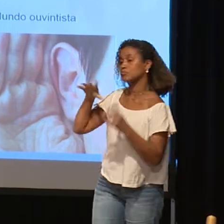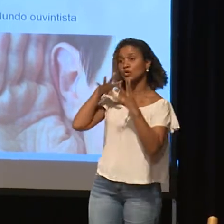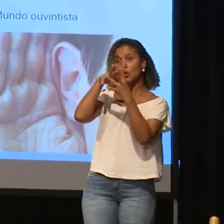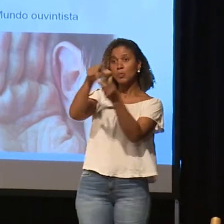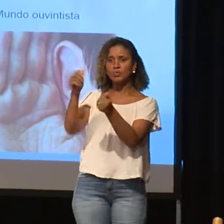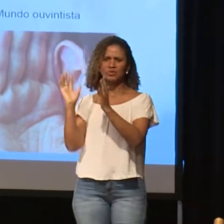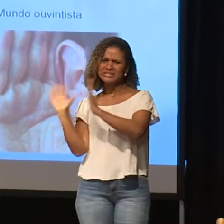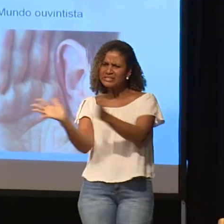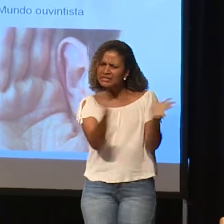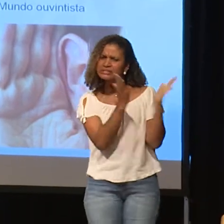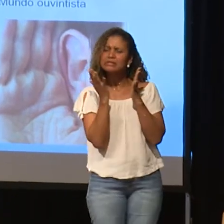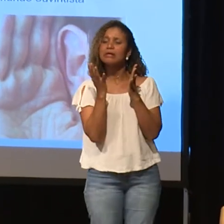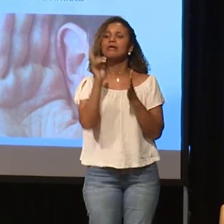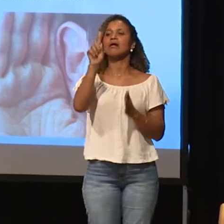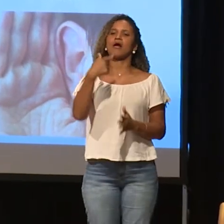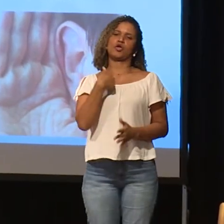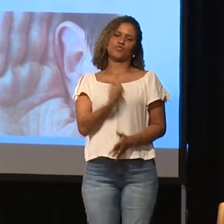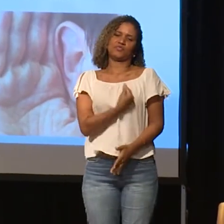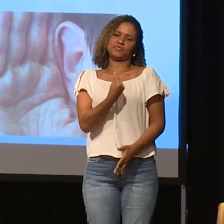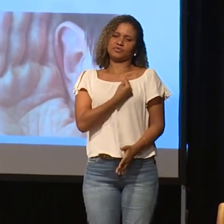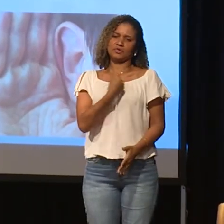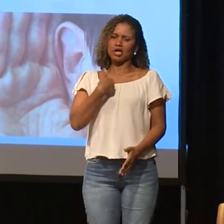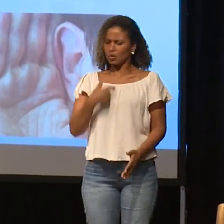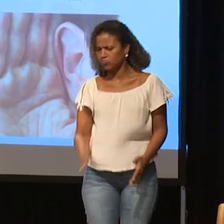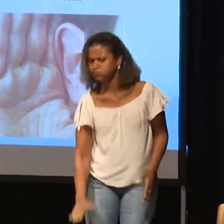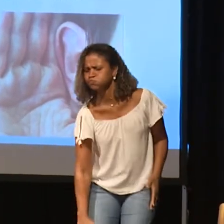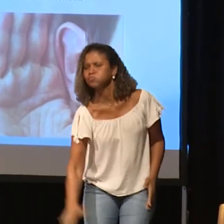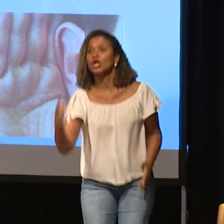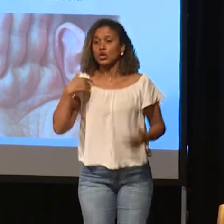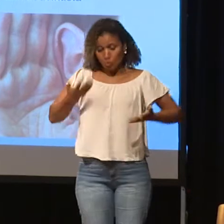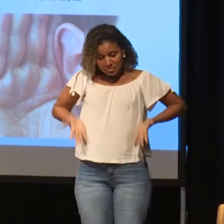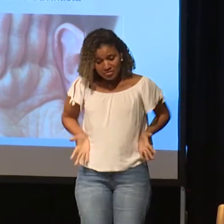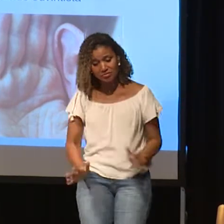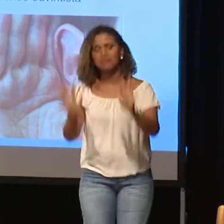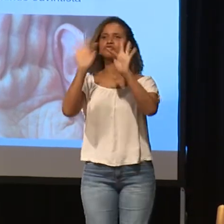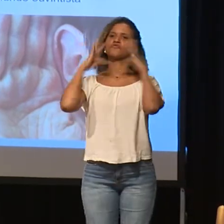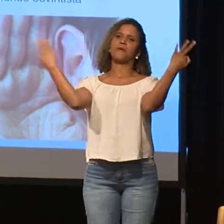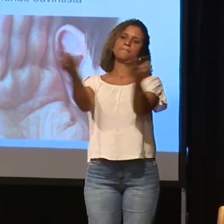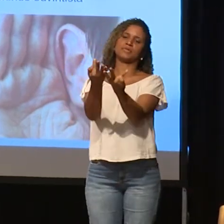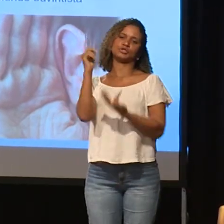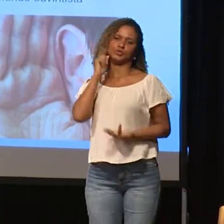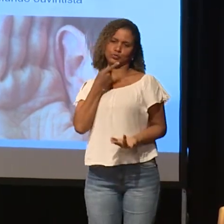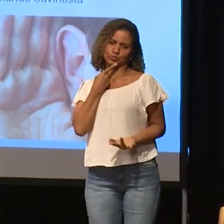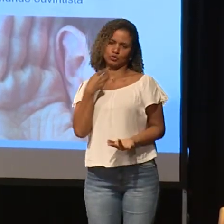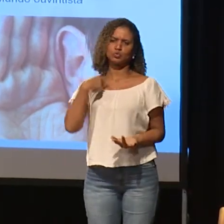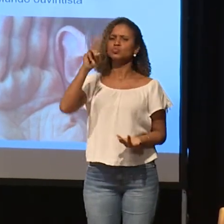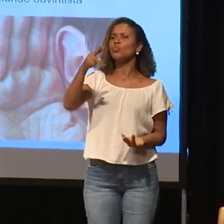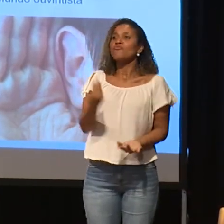dessa escolha? O mundo sinalizante, né, é onde eu fiz parte desde criança. Eu nasci numa família de